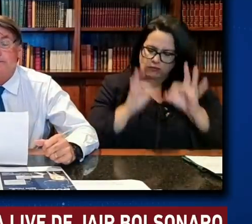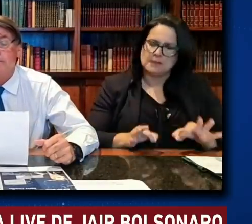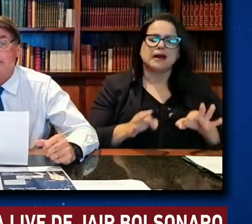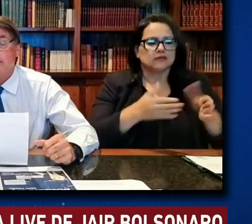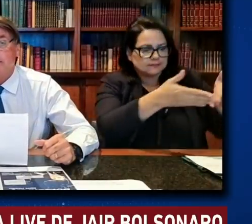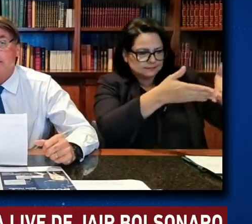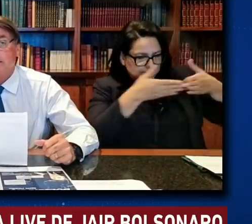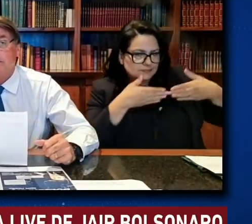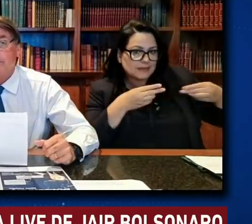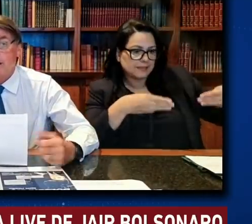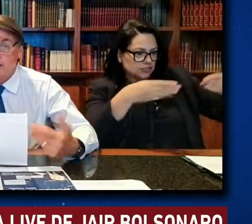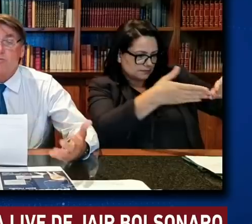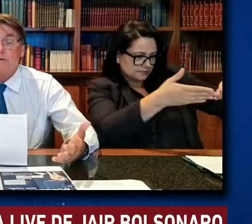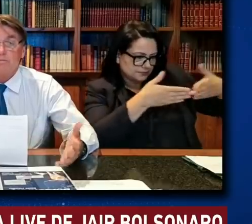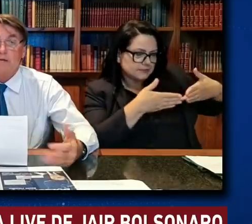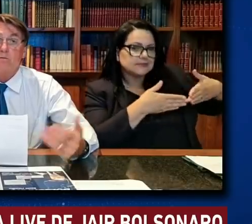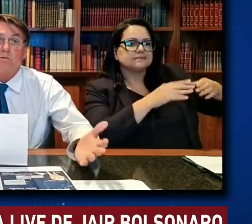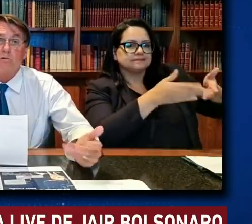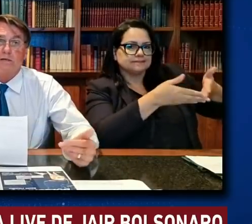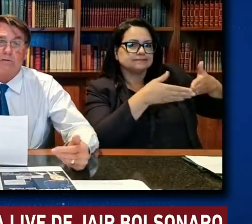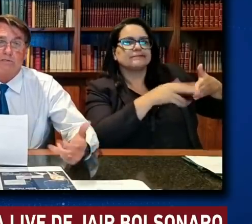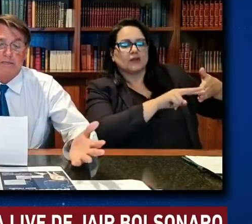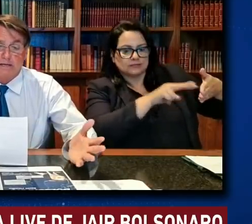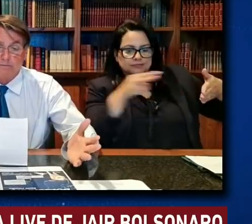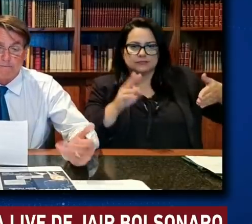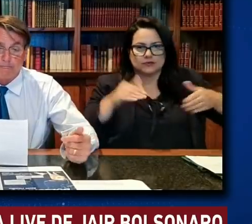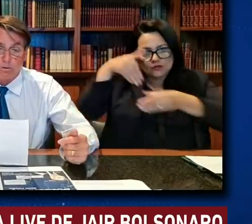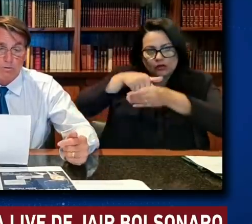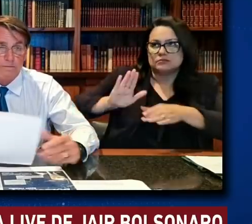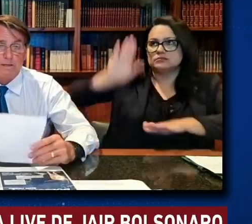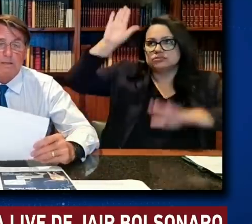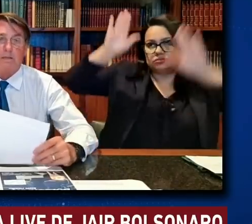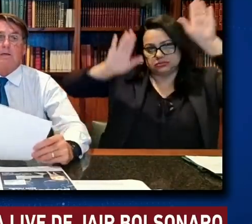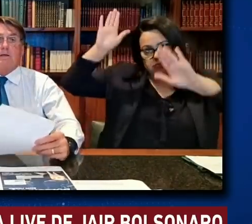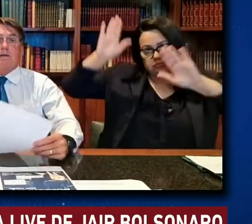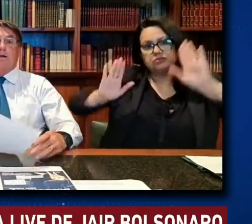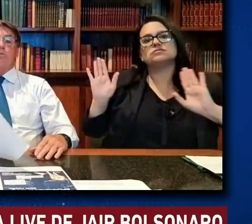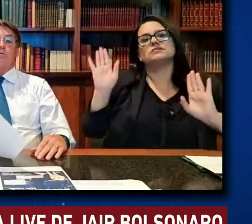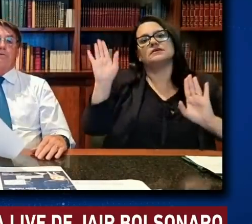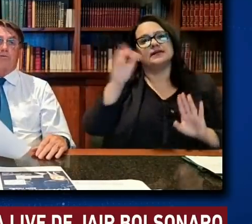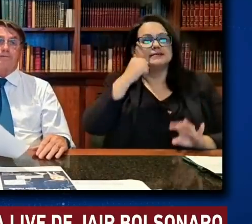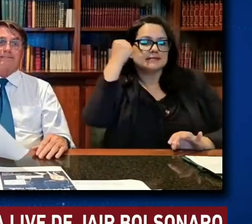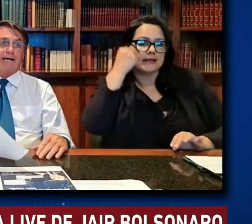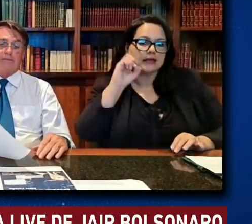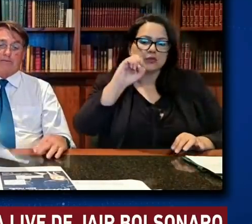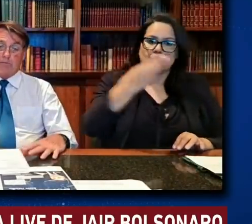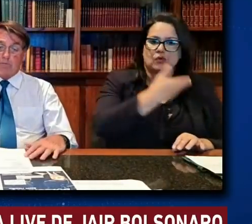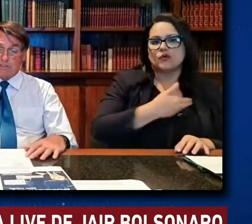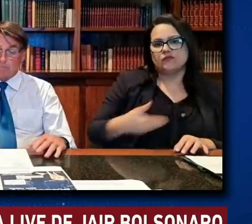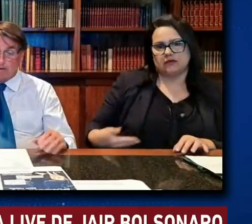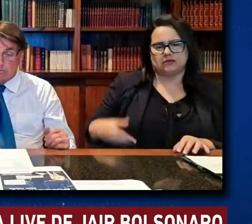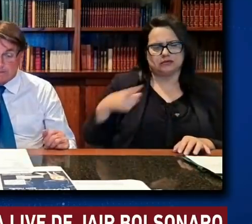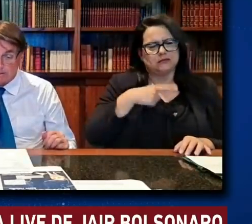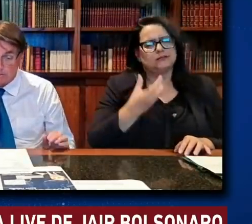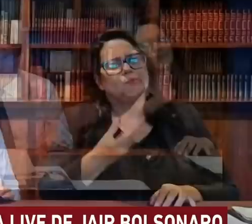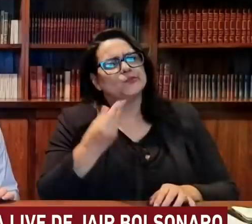afastarão para se descompatibilizar e concorrer então ao Senado ou ao governo do estado. Temos muita